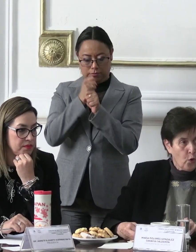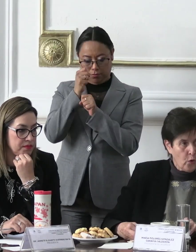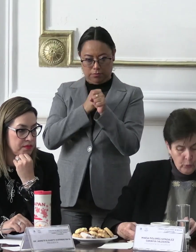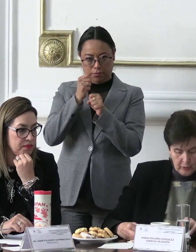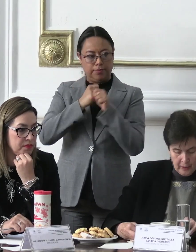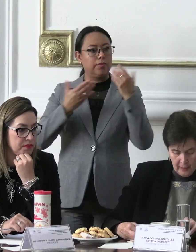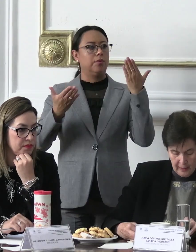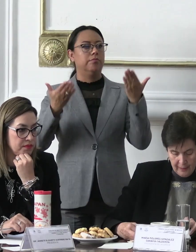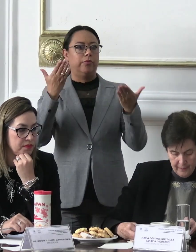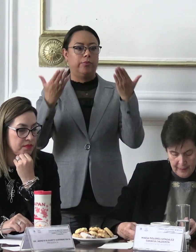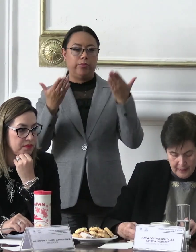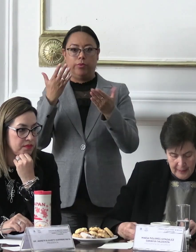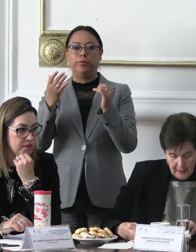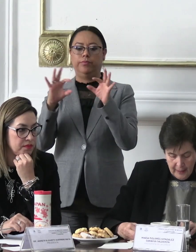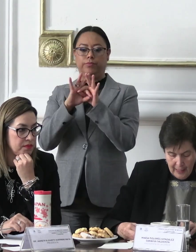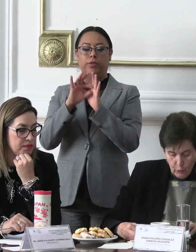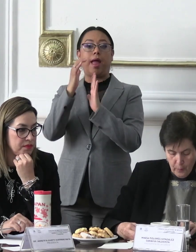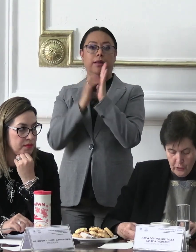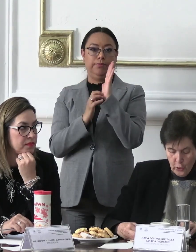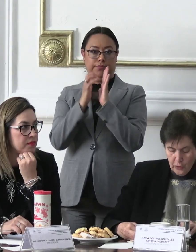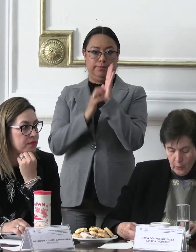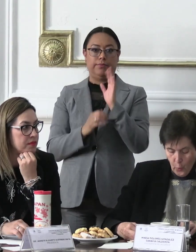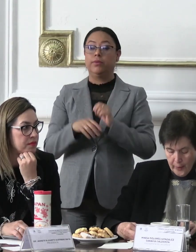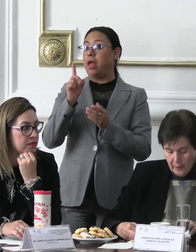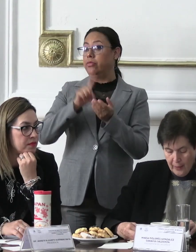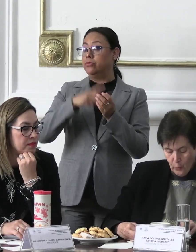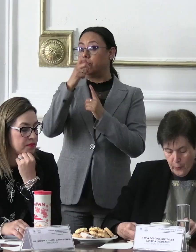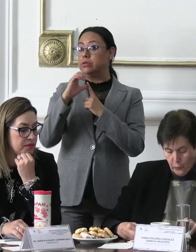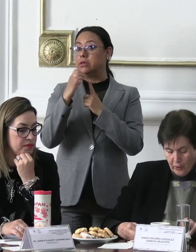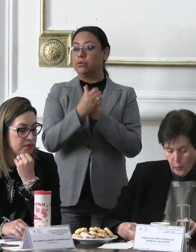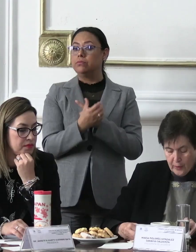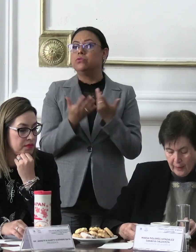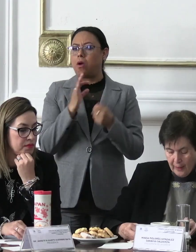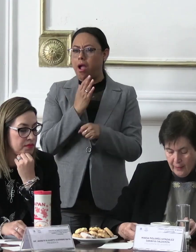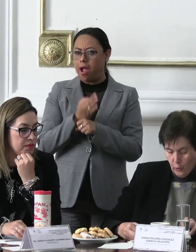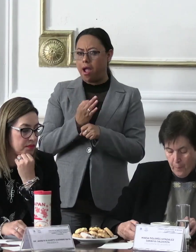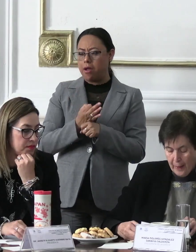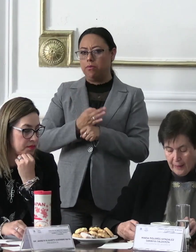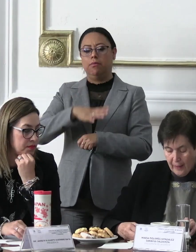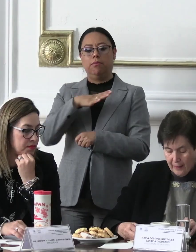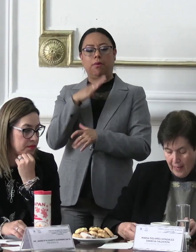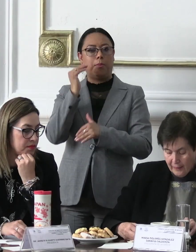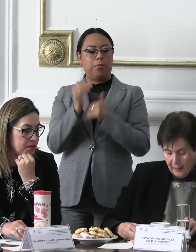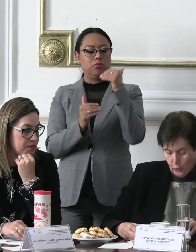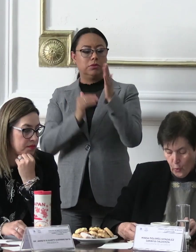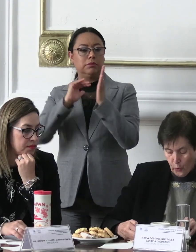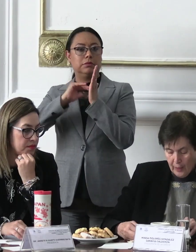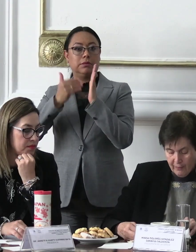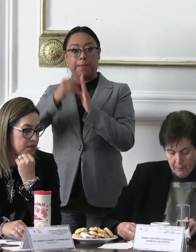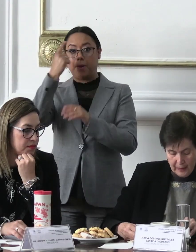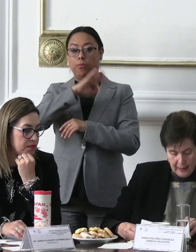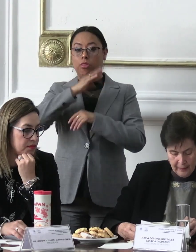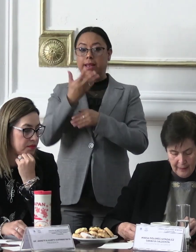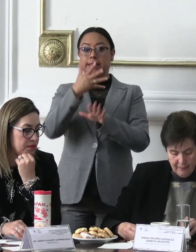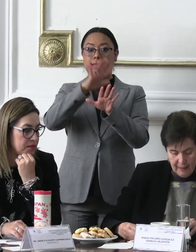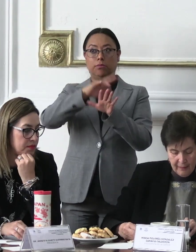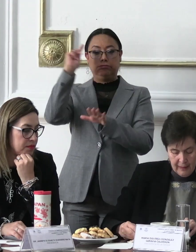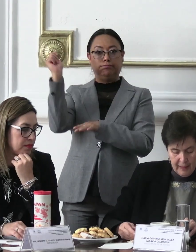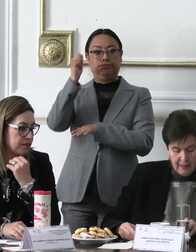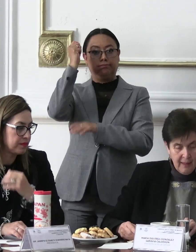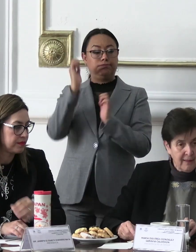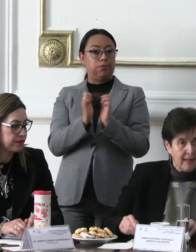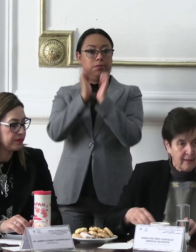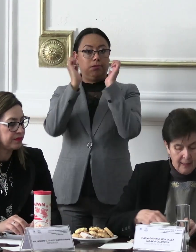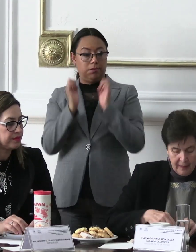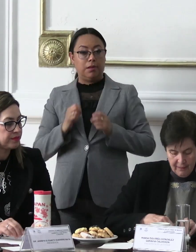sostenibles y con austeridad. La comisión se encuentra en un proceso estratégico para integrar tecnologías emergentes,